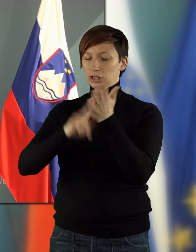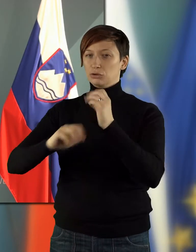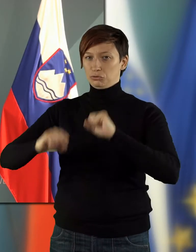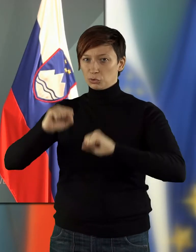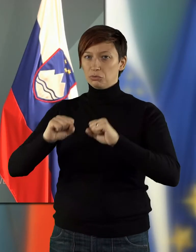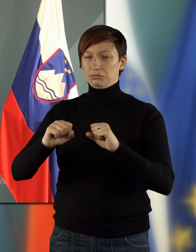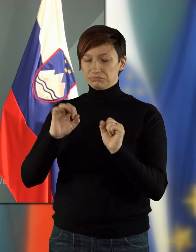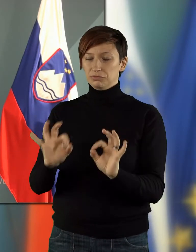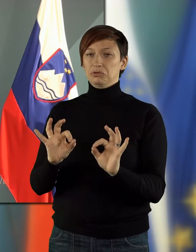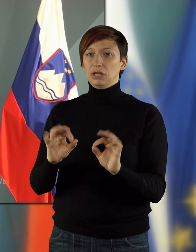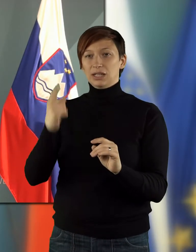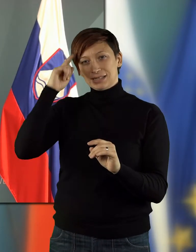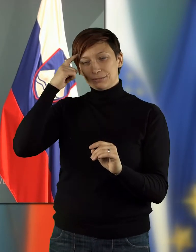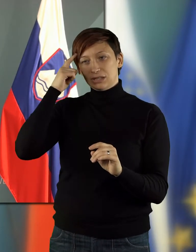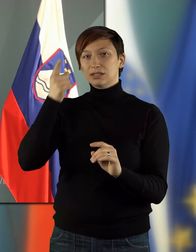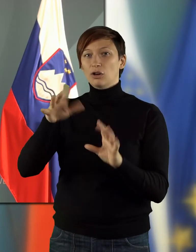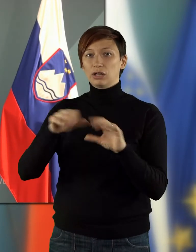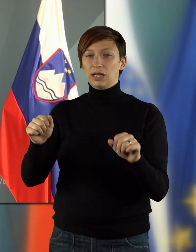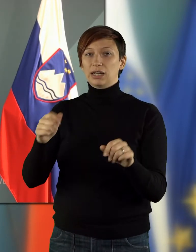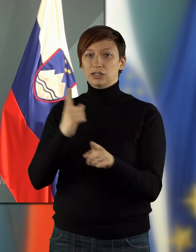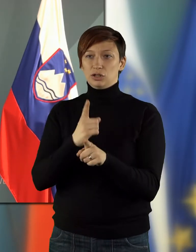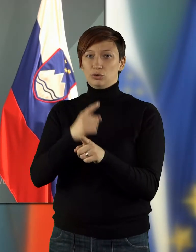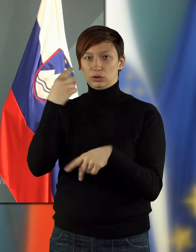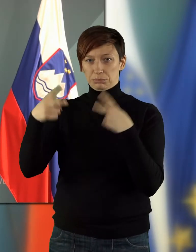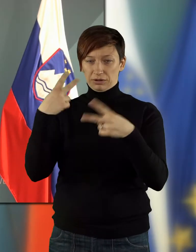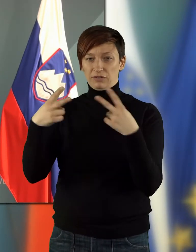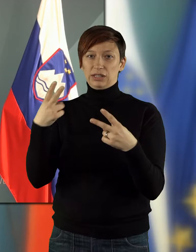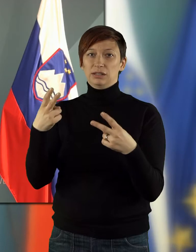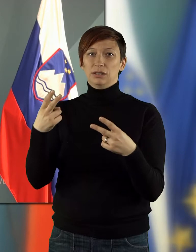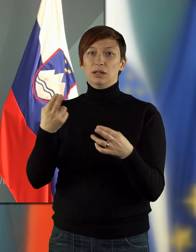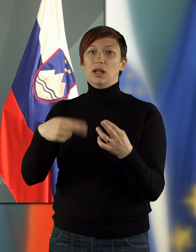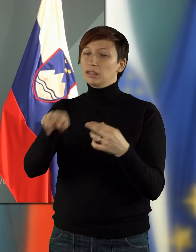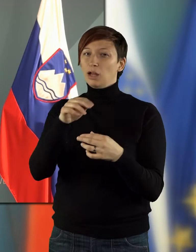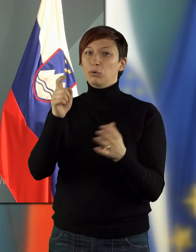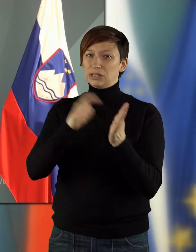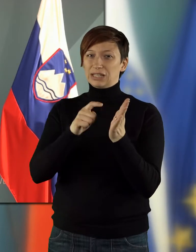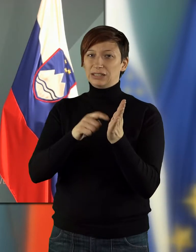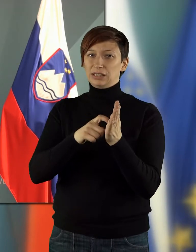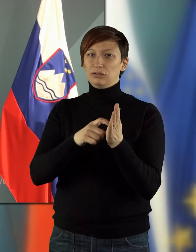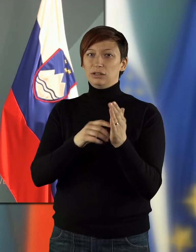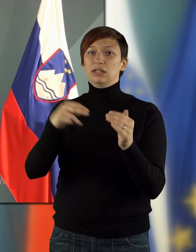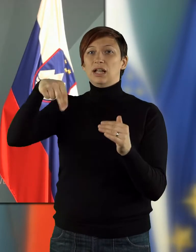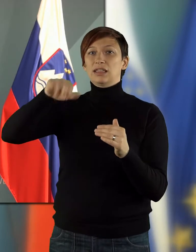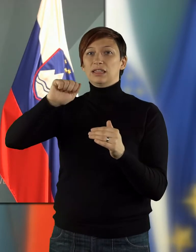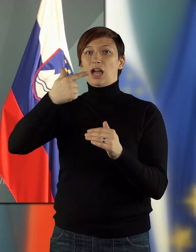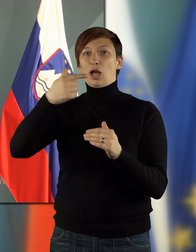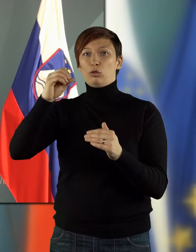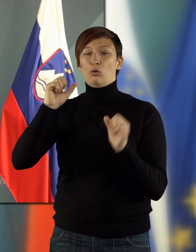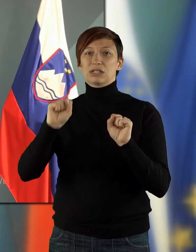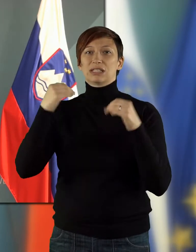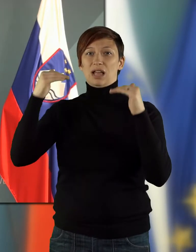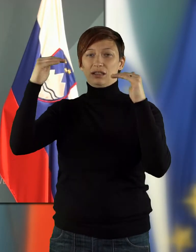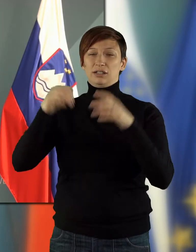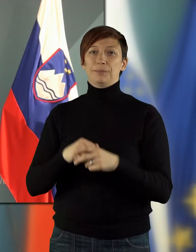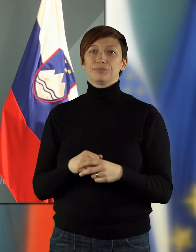takšnem nivoju usposobljenosti, da je smiselno izvesti tudi preverjanje po najbolj zahtevnih NATO-vih